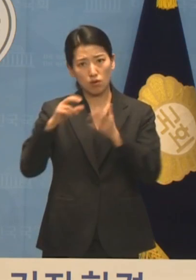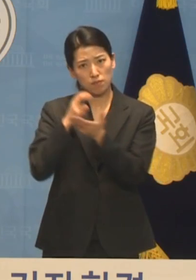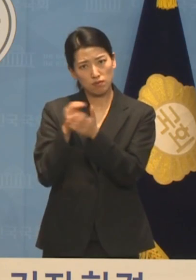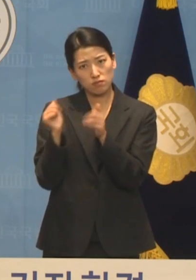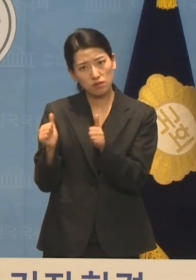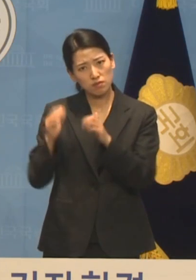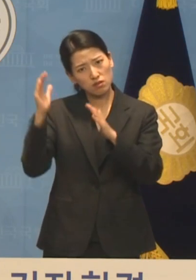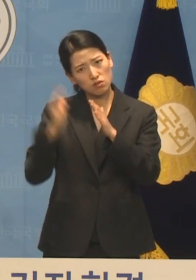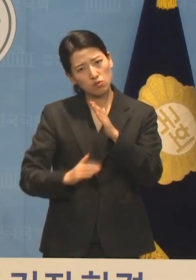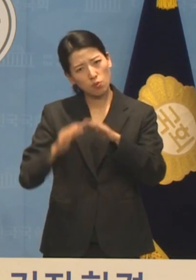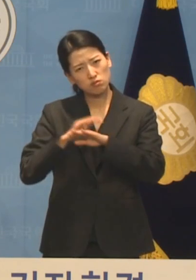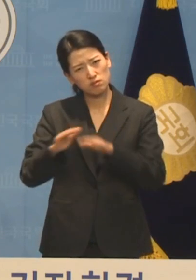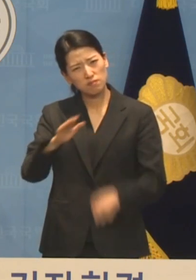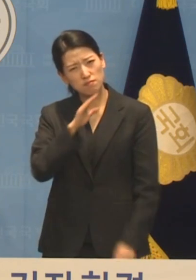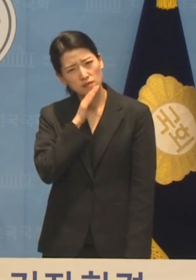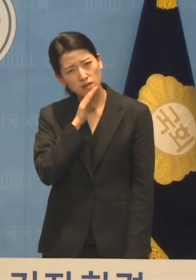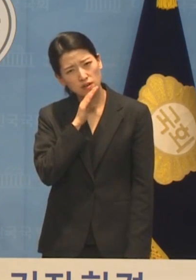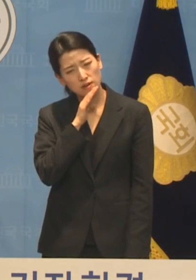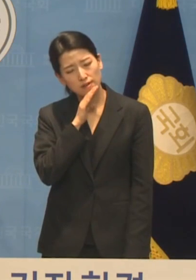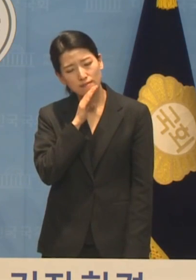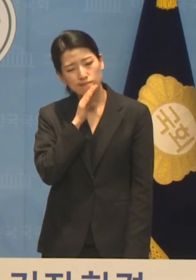기관인지 의심할 수밖에 없습니다.